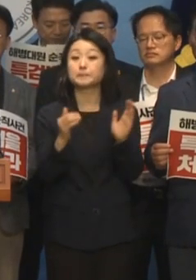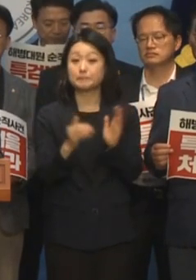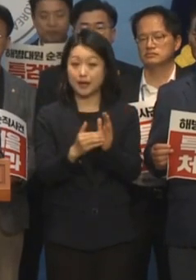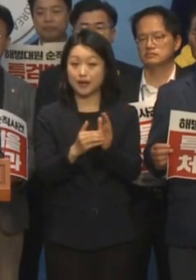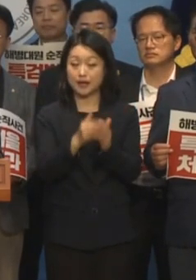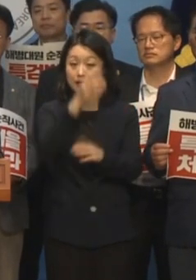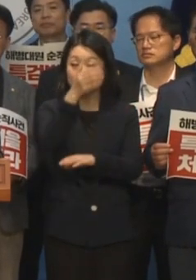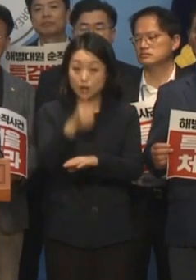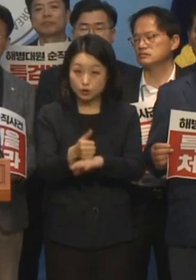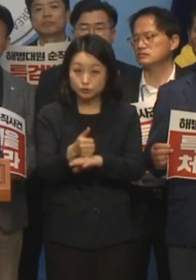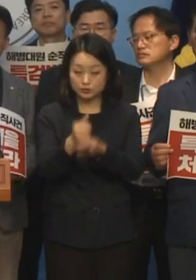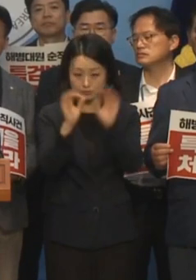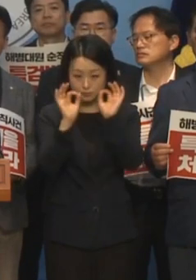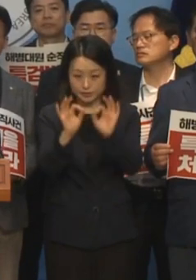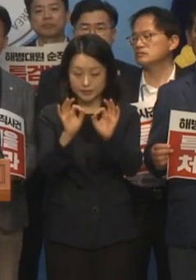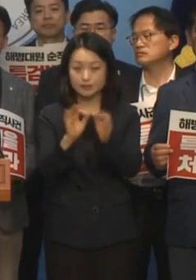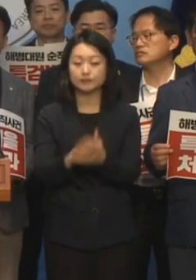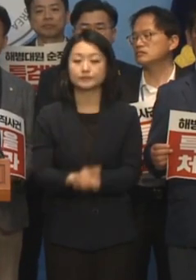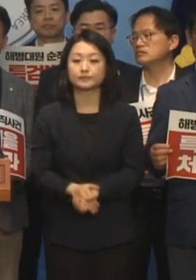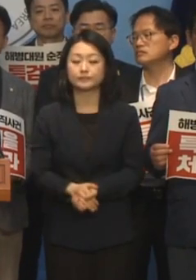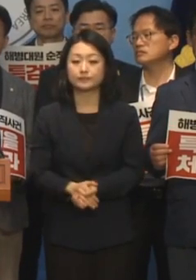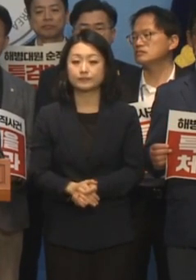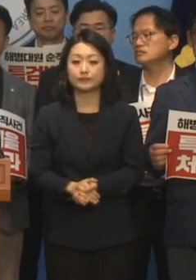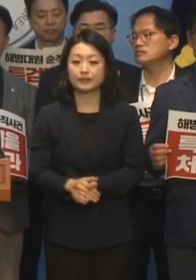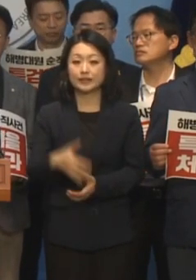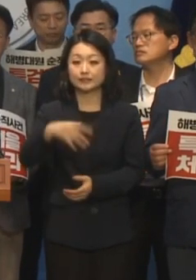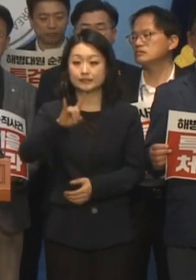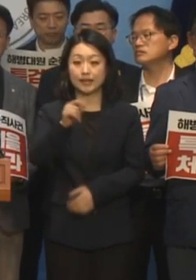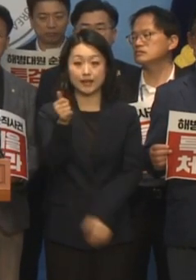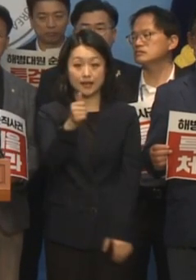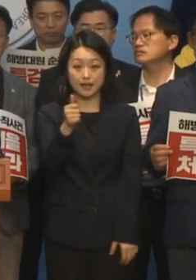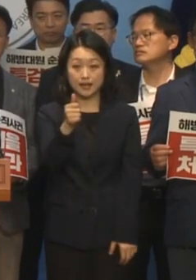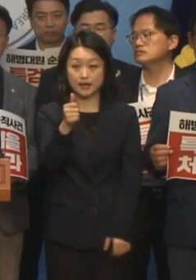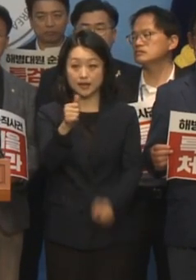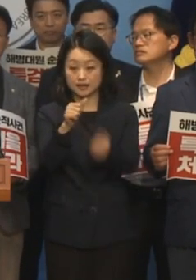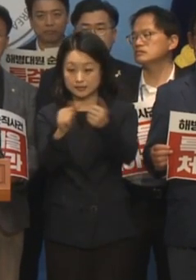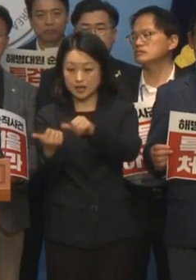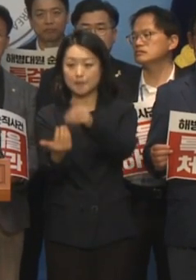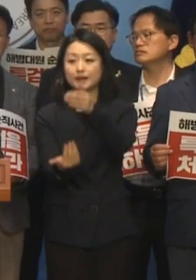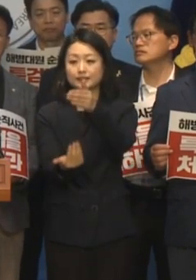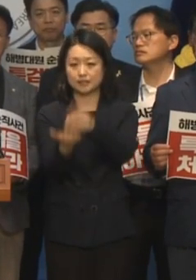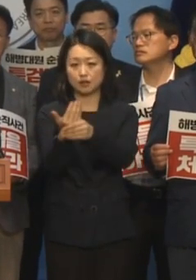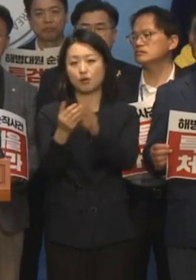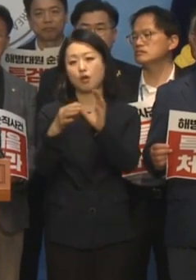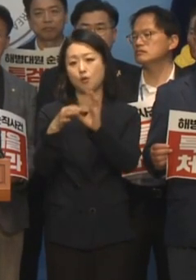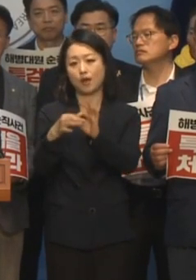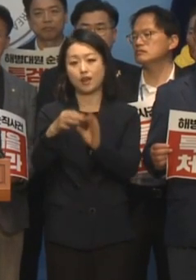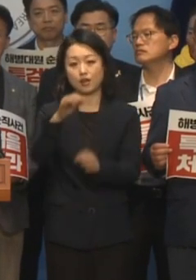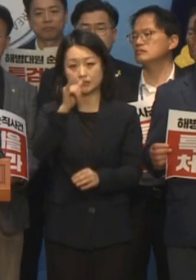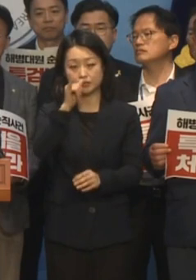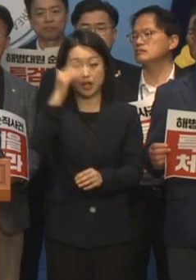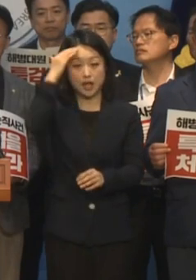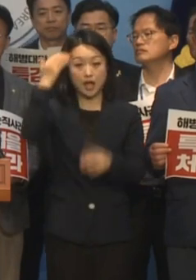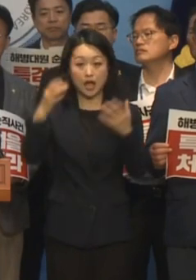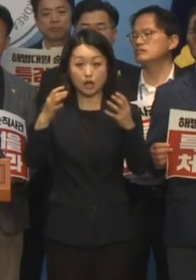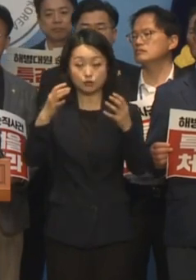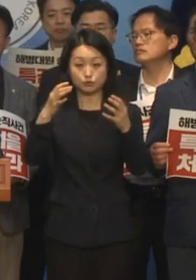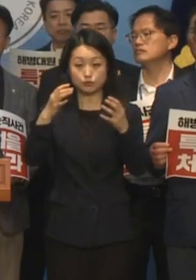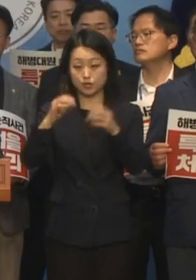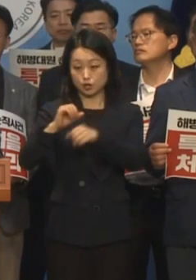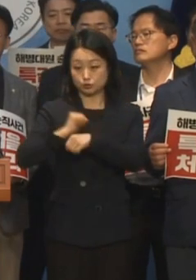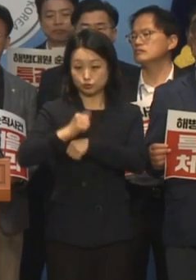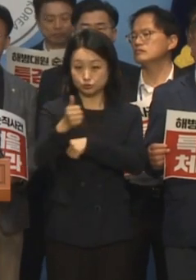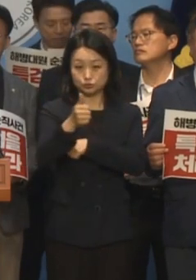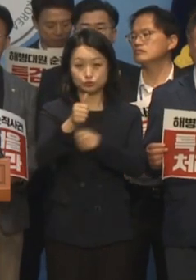그 심판의 이유 중 하나가 바로 이 최상병 사망 사건입니다. 대한민국 장병의